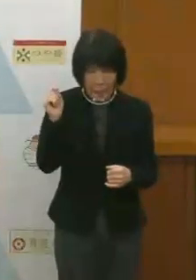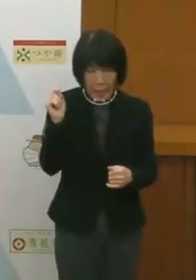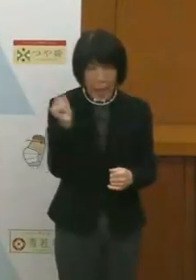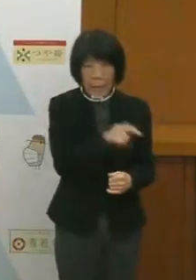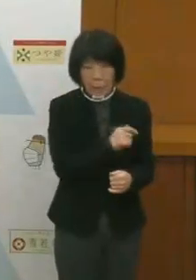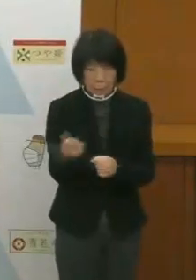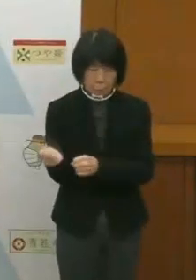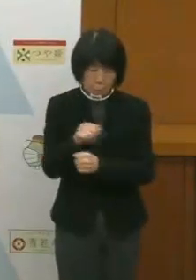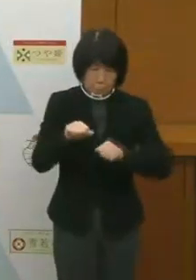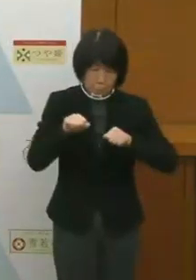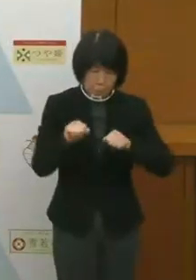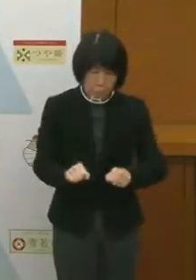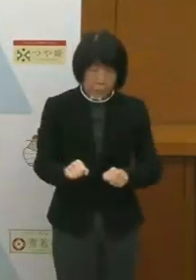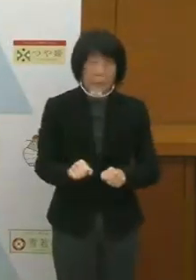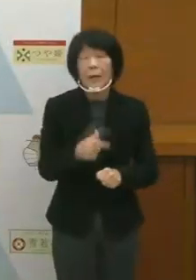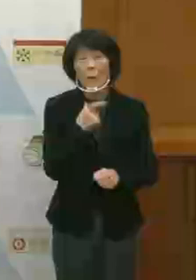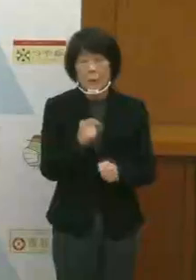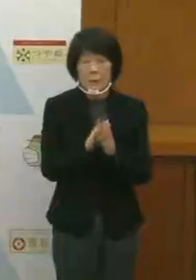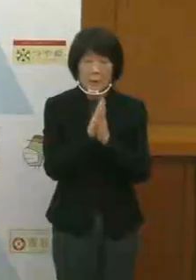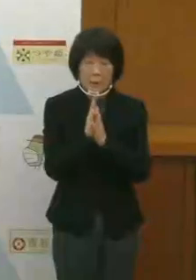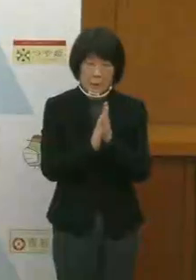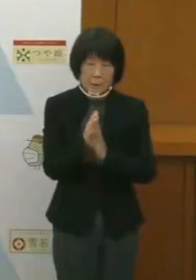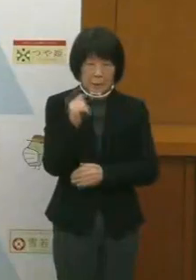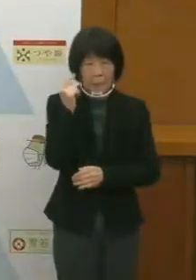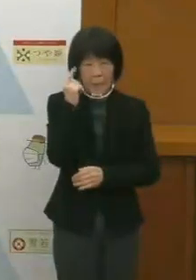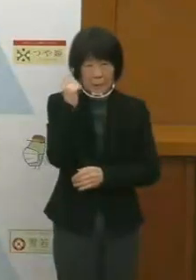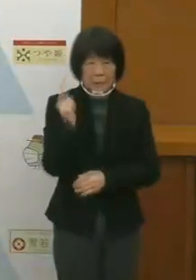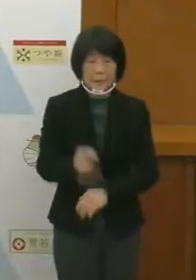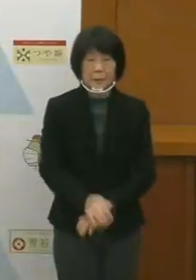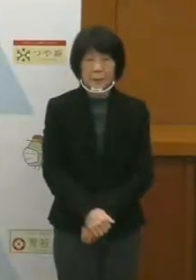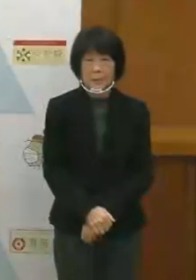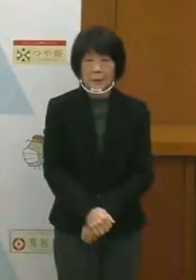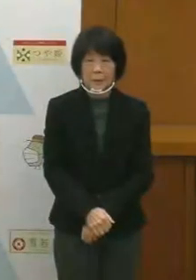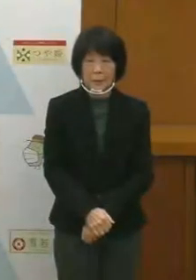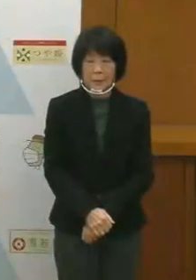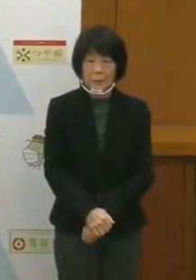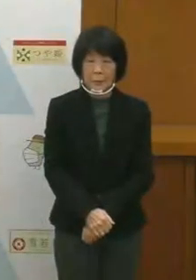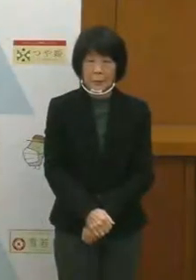く回復されるよう願っております。